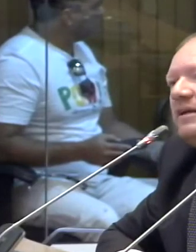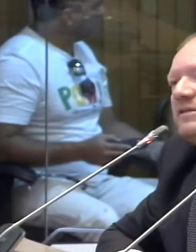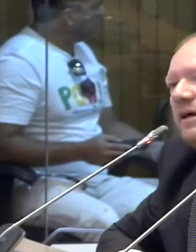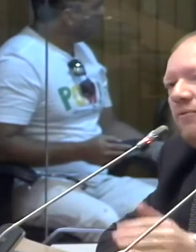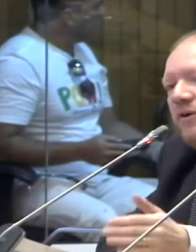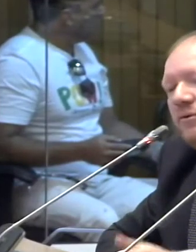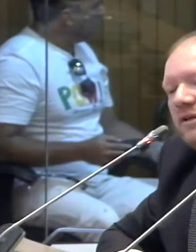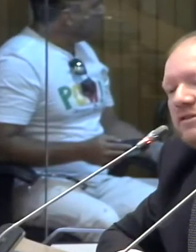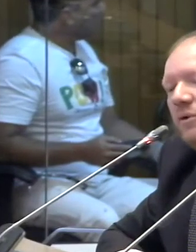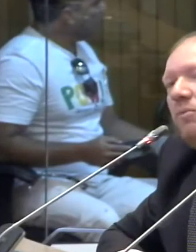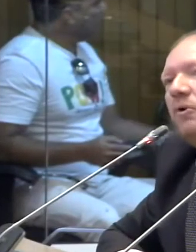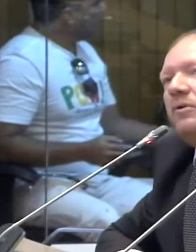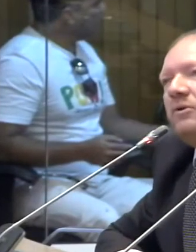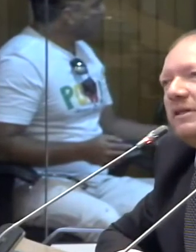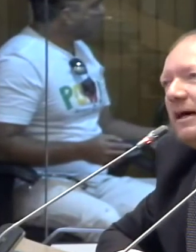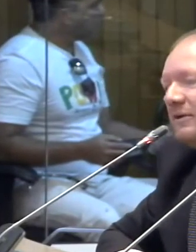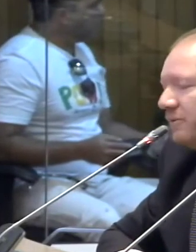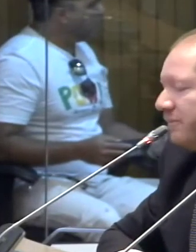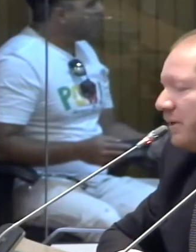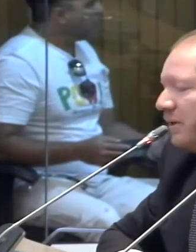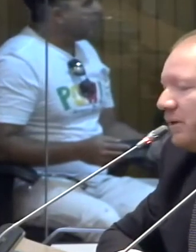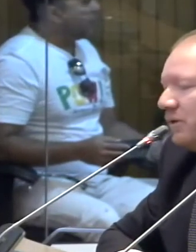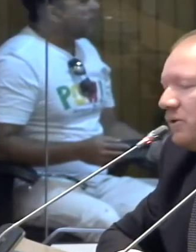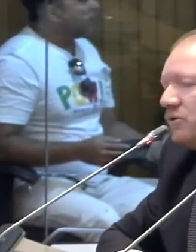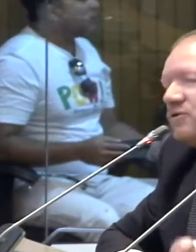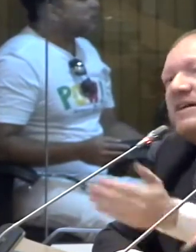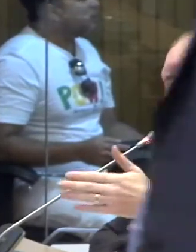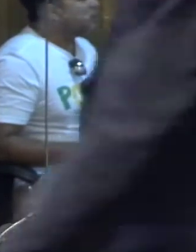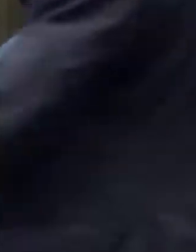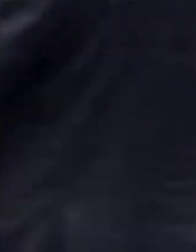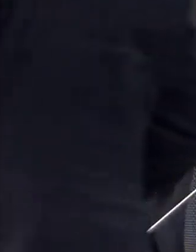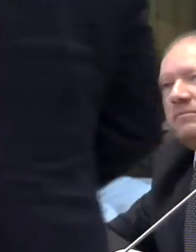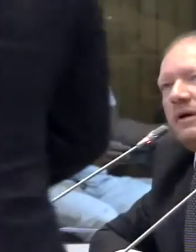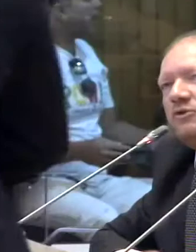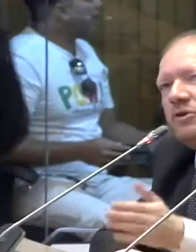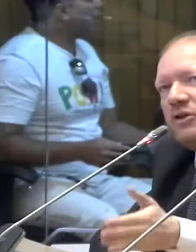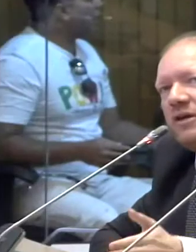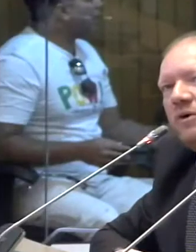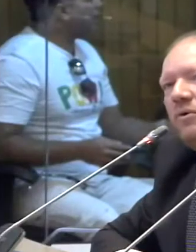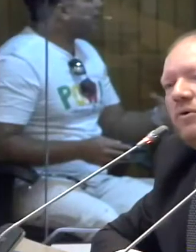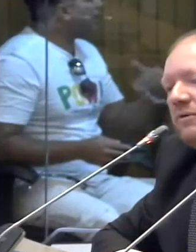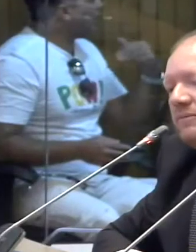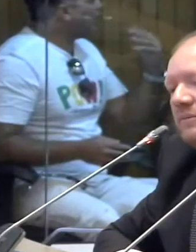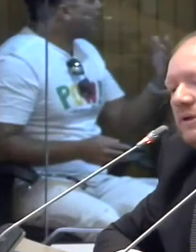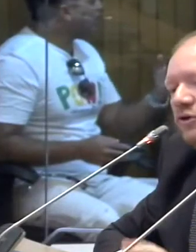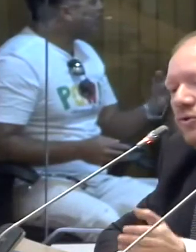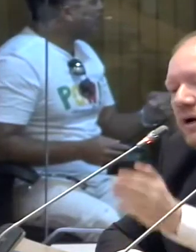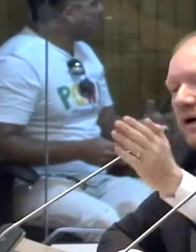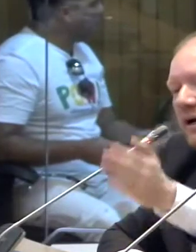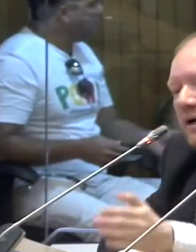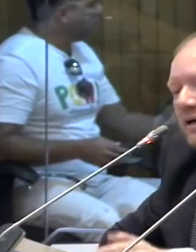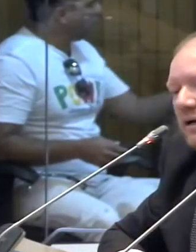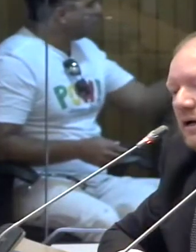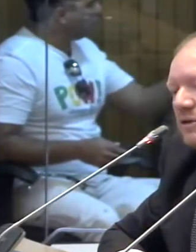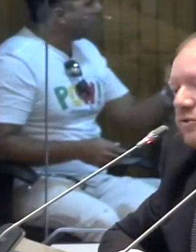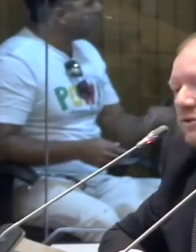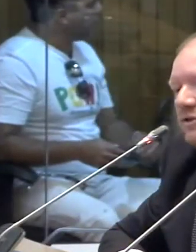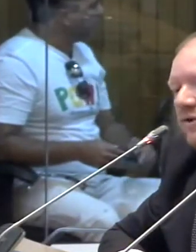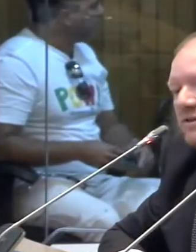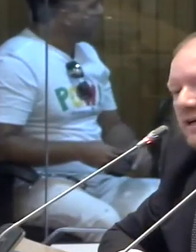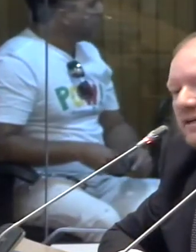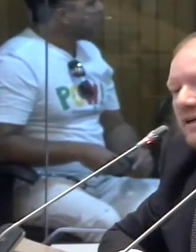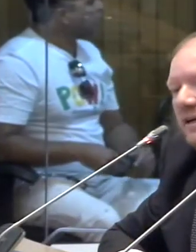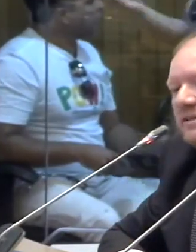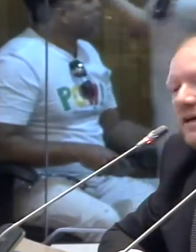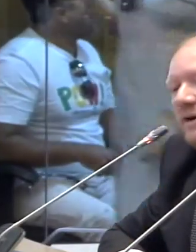muito feliz ao ver o TCU, por unanimidade, desfazer um erro, admitir que errou e julgar as